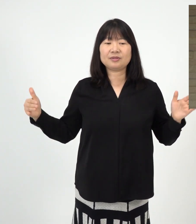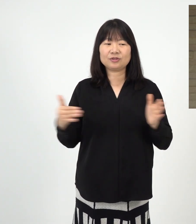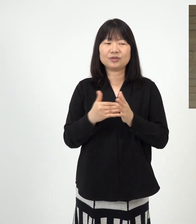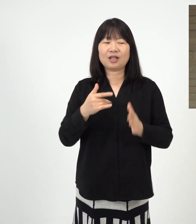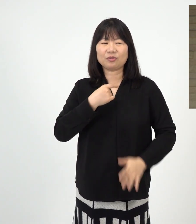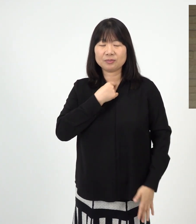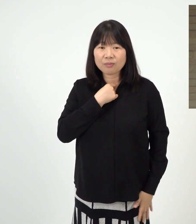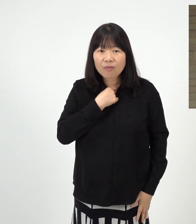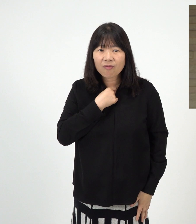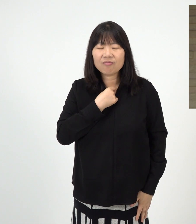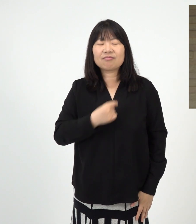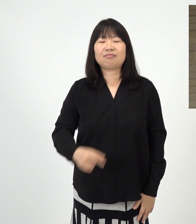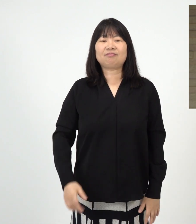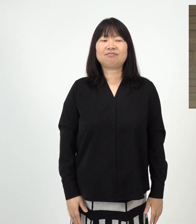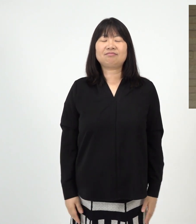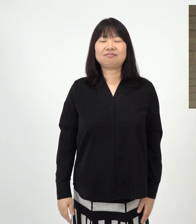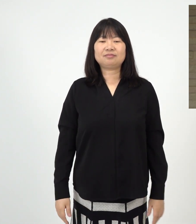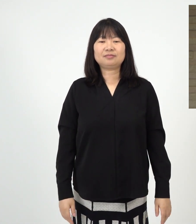맺겠습니다.